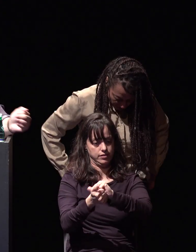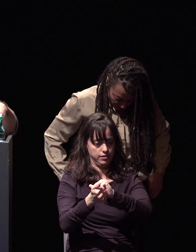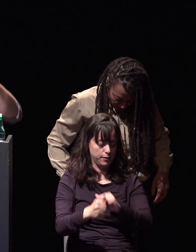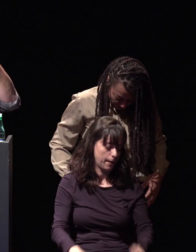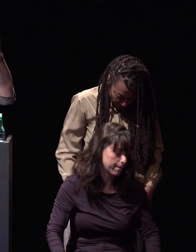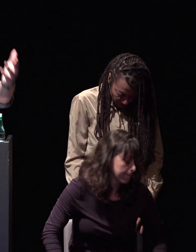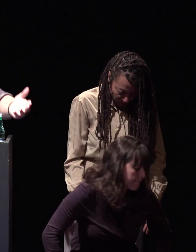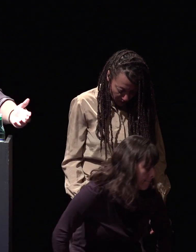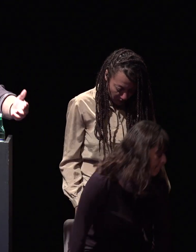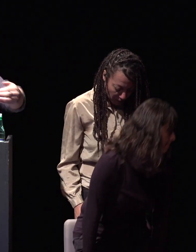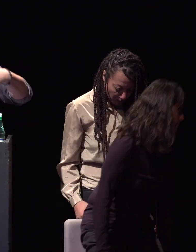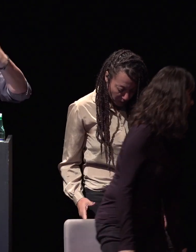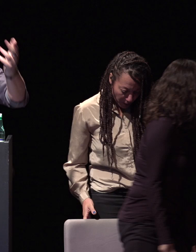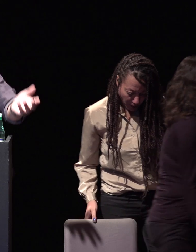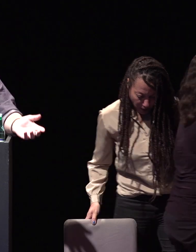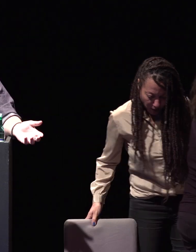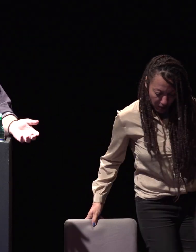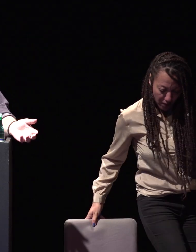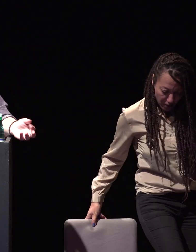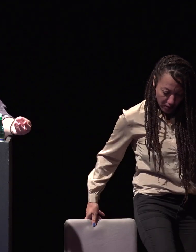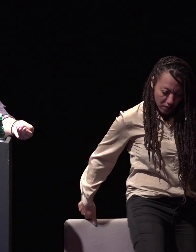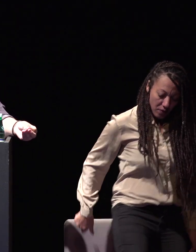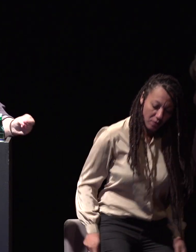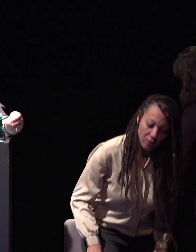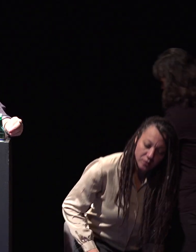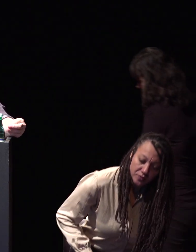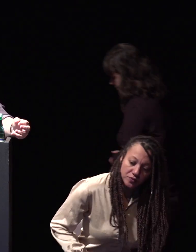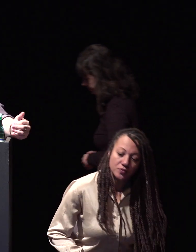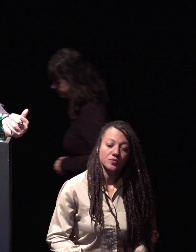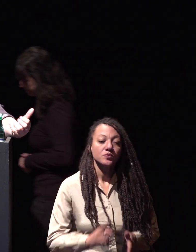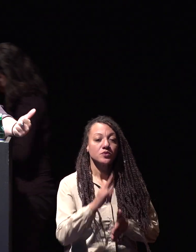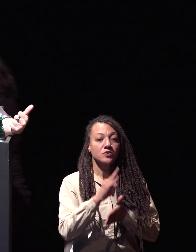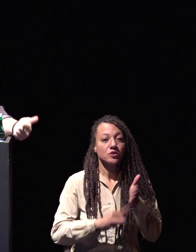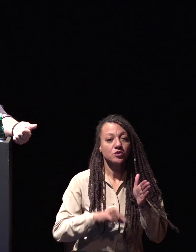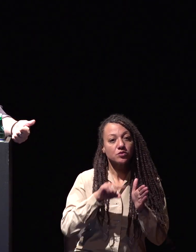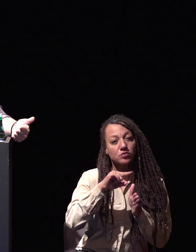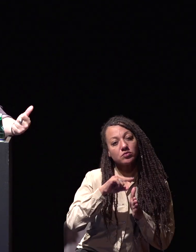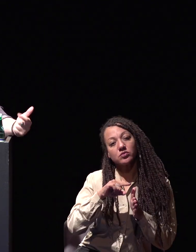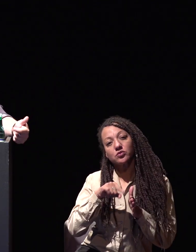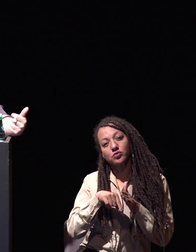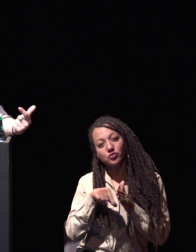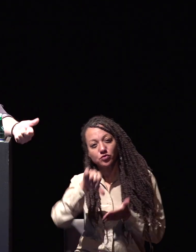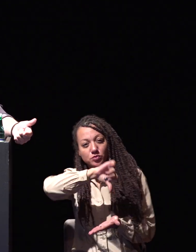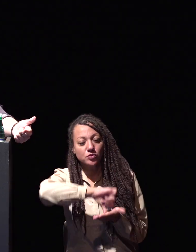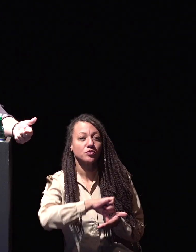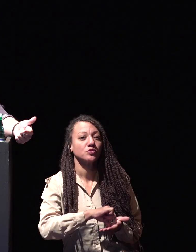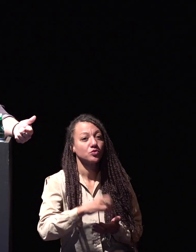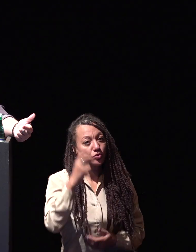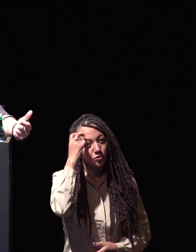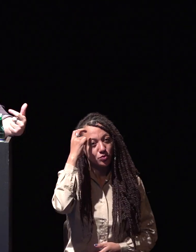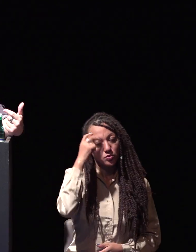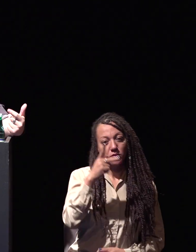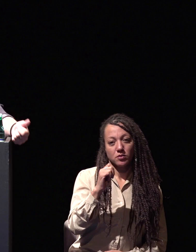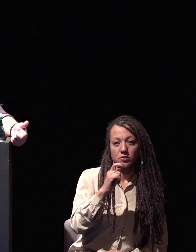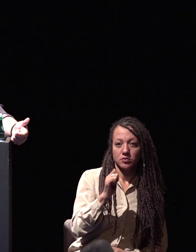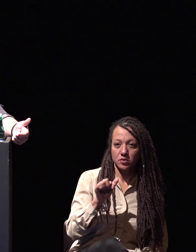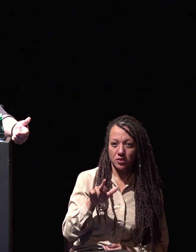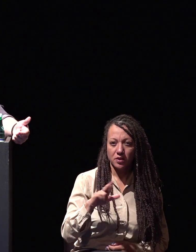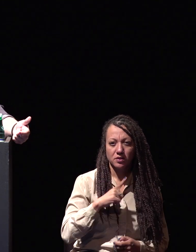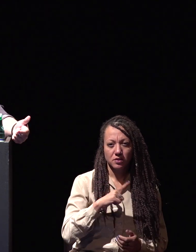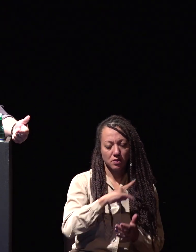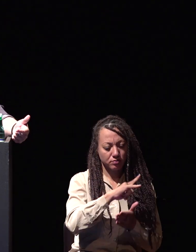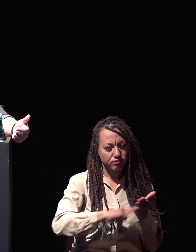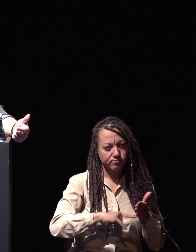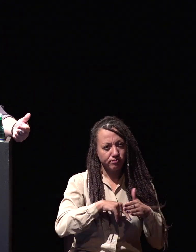acompanhada de um centro de documentação da cultura popular. Então, ao mesmo tempo, tem a documentação, a construção de uma documentação, para fazer